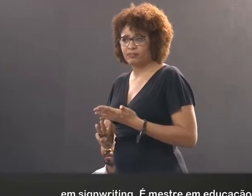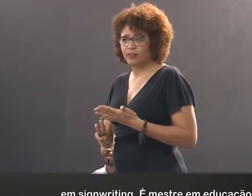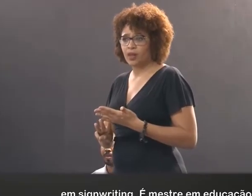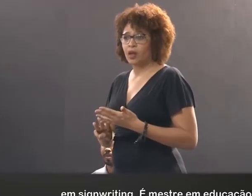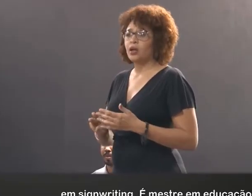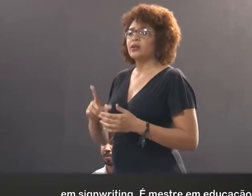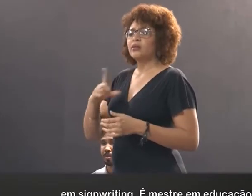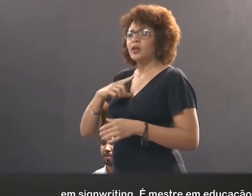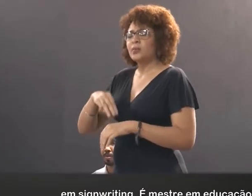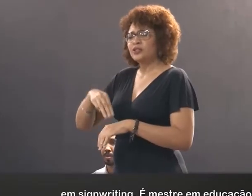em Signwriting.